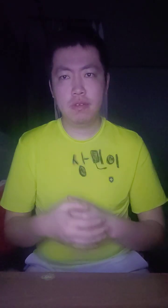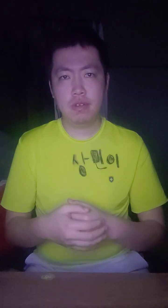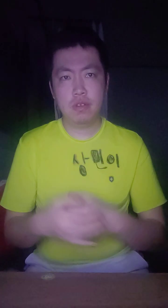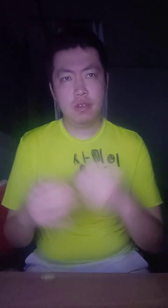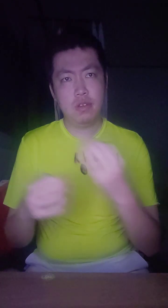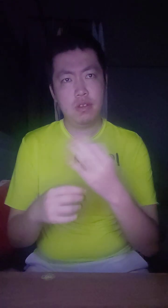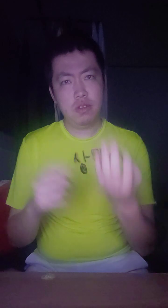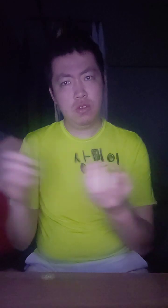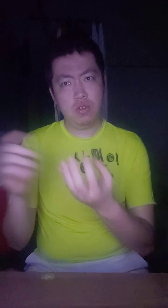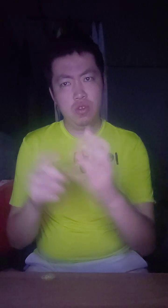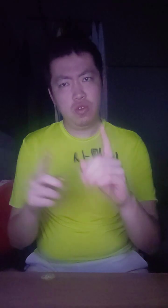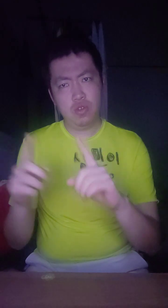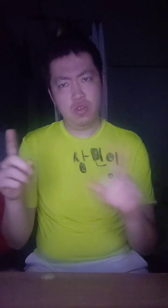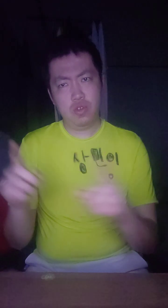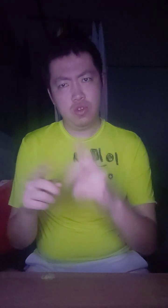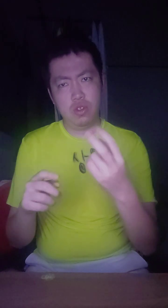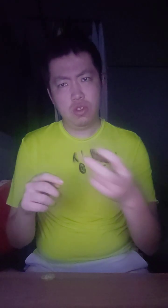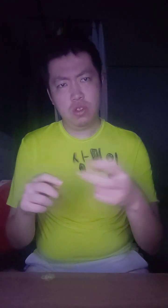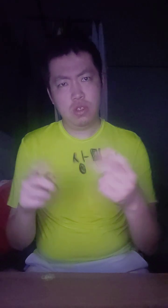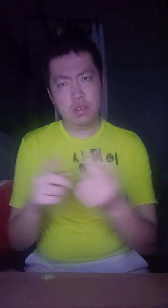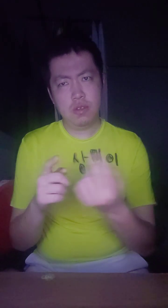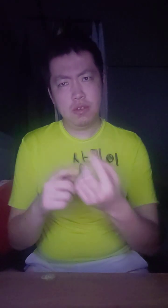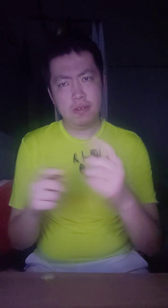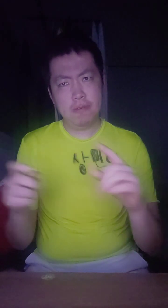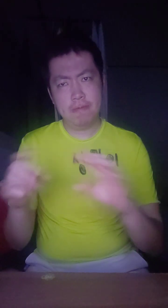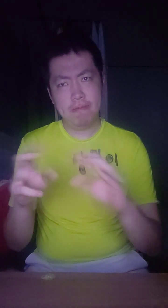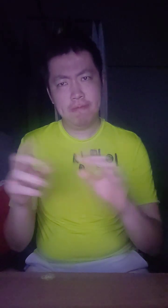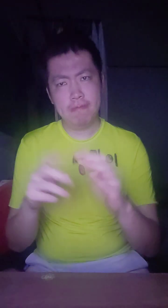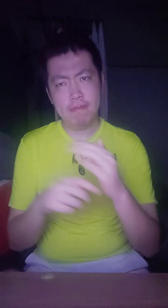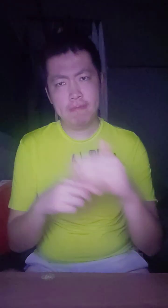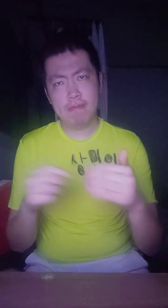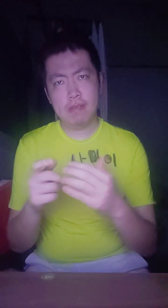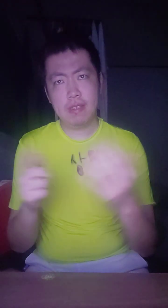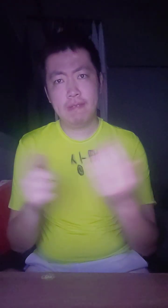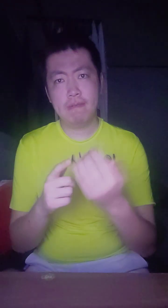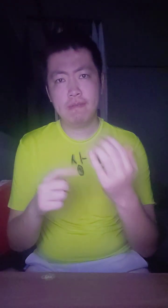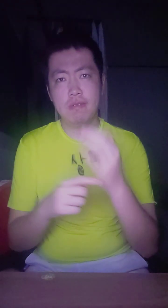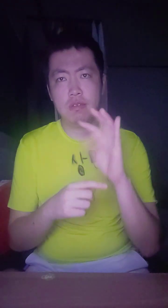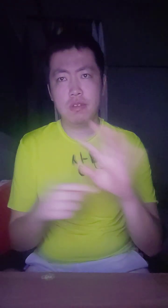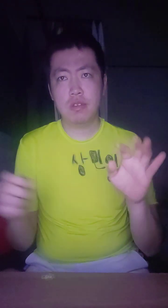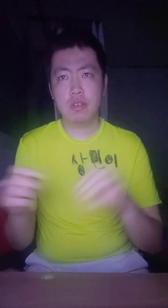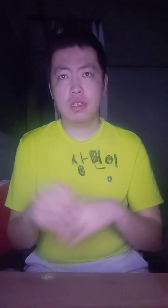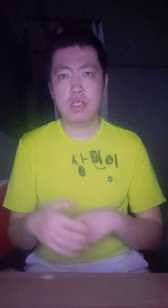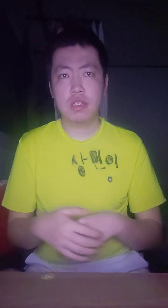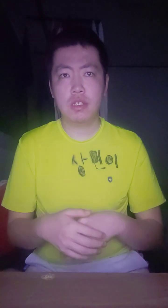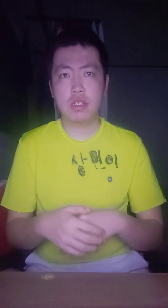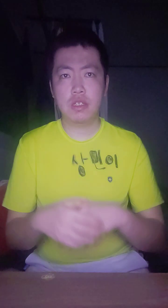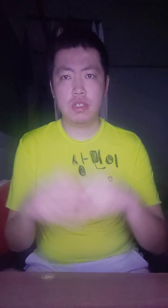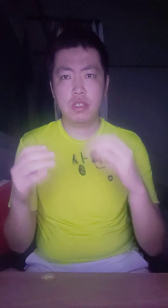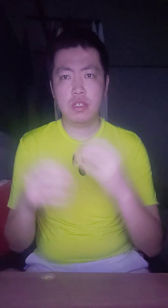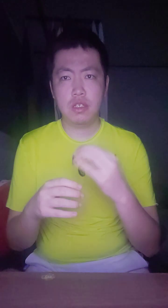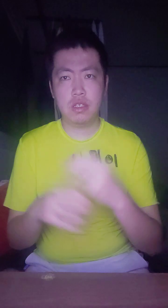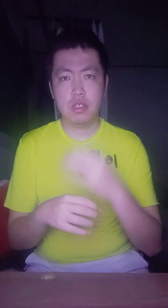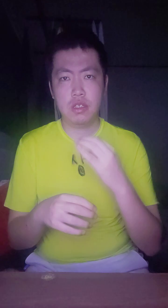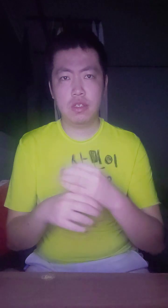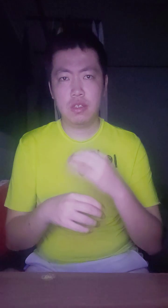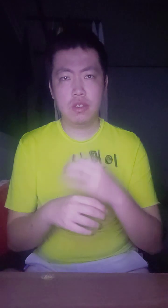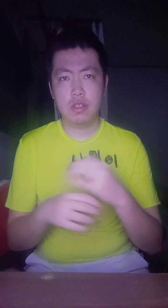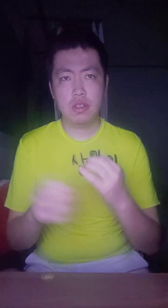휴지 보관대 아래에 숨어있던 카메라를 여직원이 발견해 회사에 알린 겁니다. 문제가 공론화되자 업체